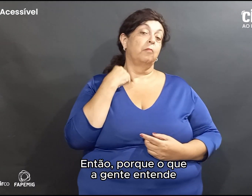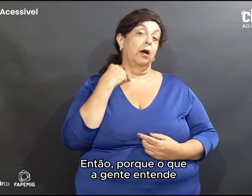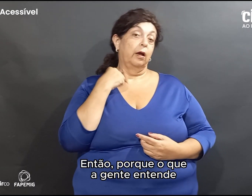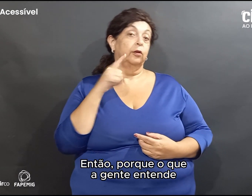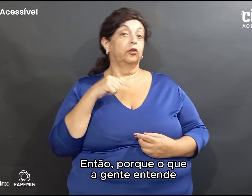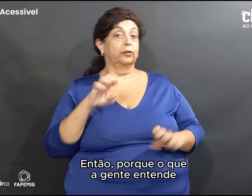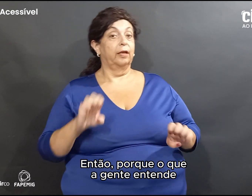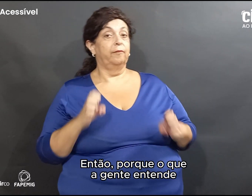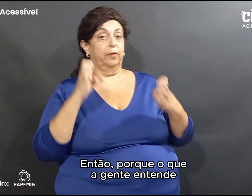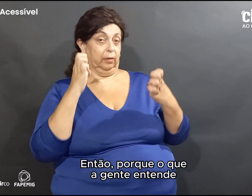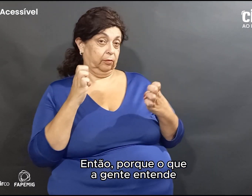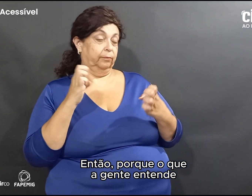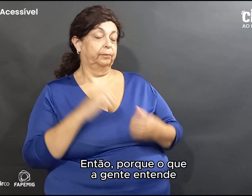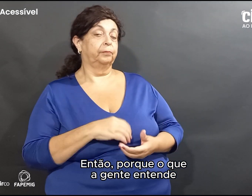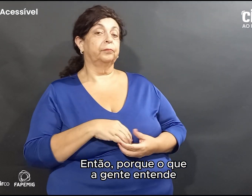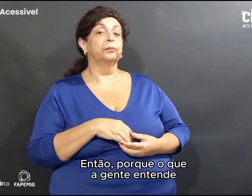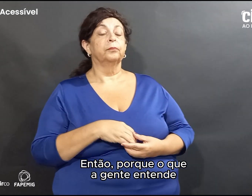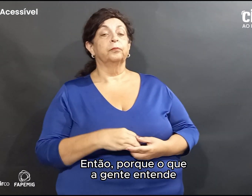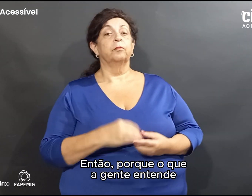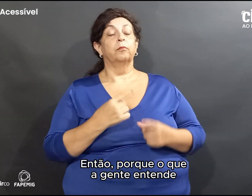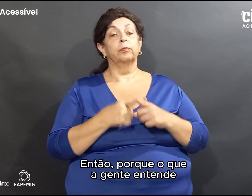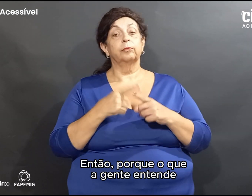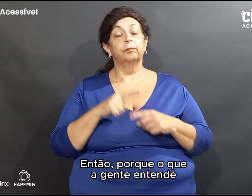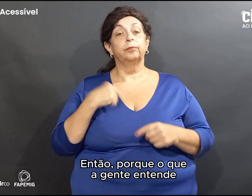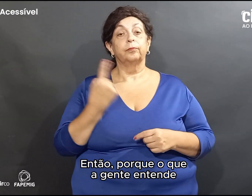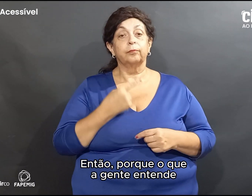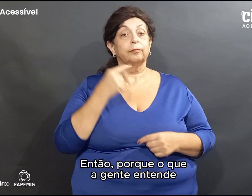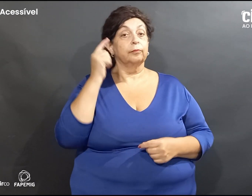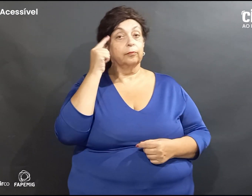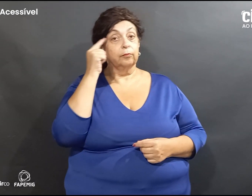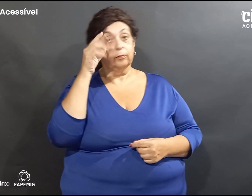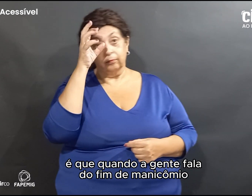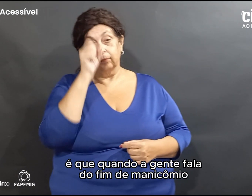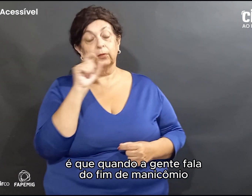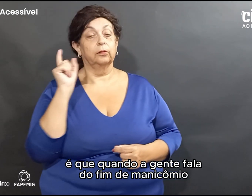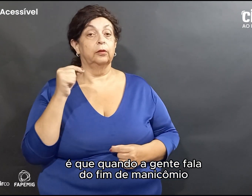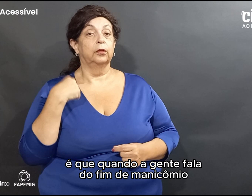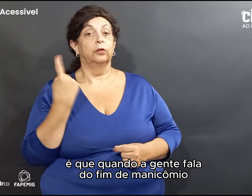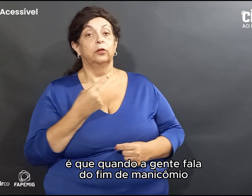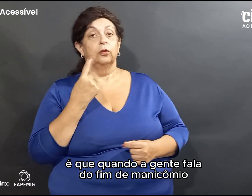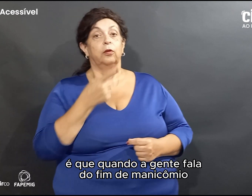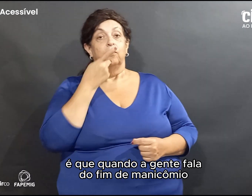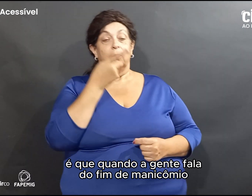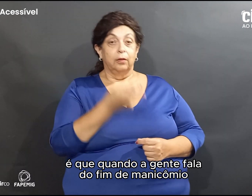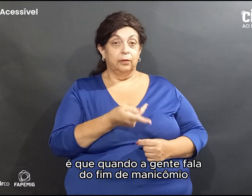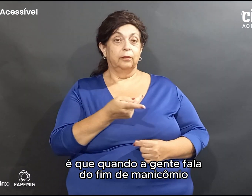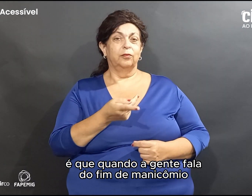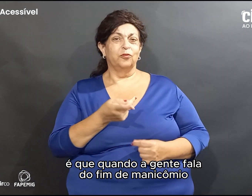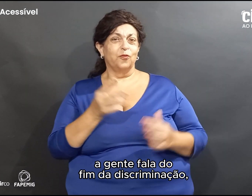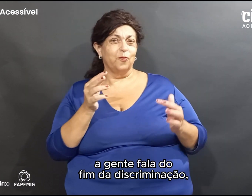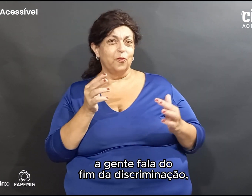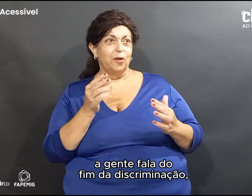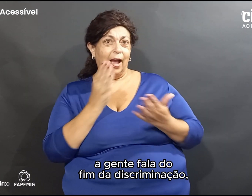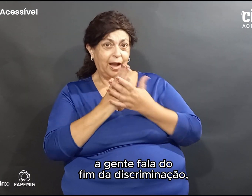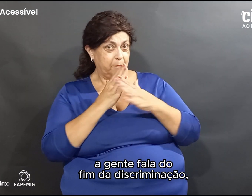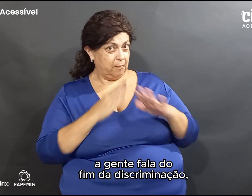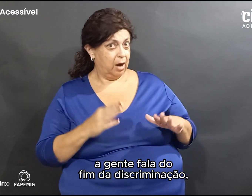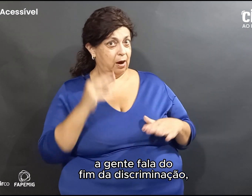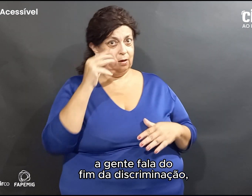Então, porque o que a gente entende, que quando a gente fala do fim de manicômio, a gente fala do